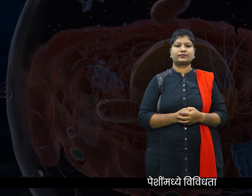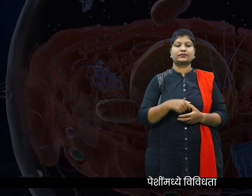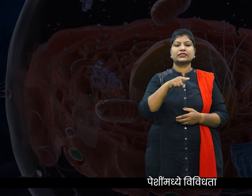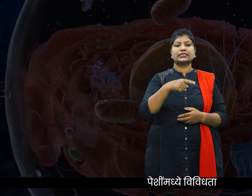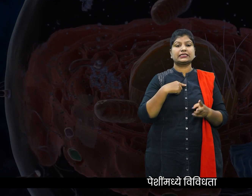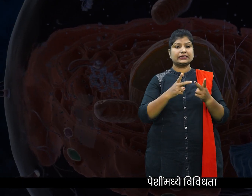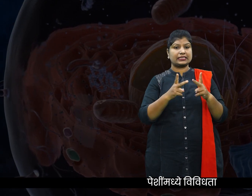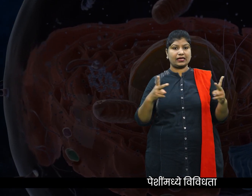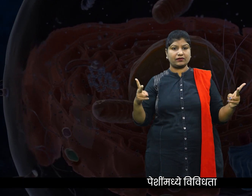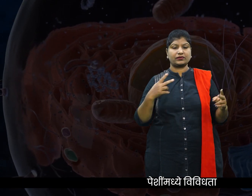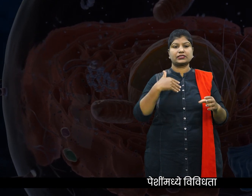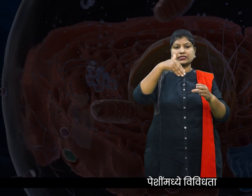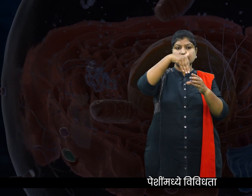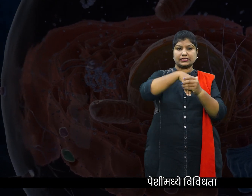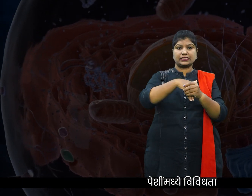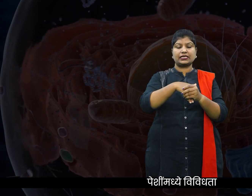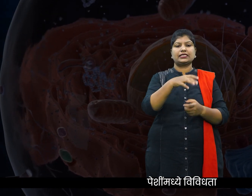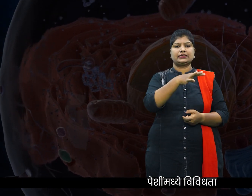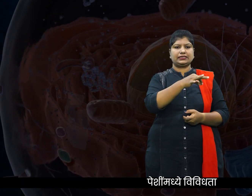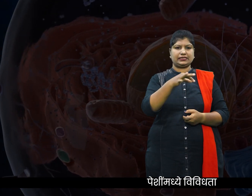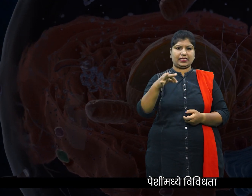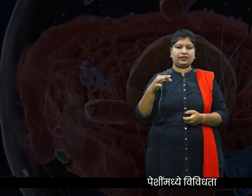पेशींमध्ये विविधता.